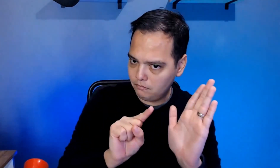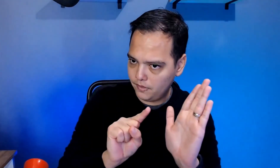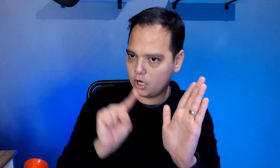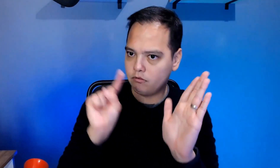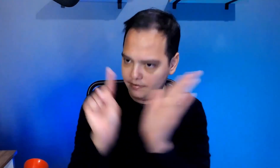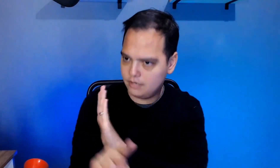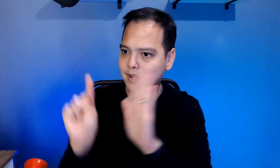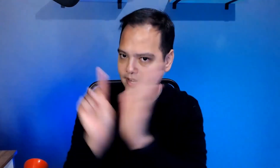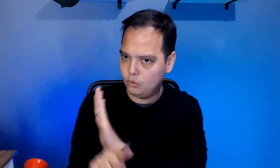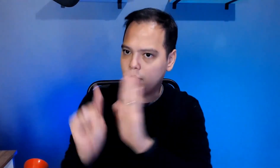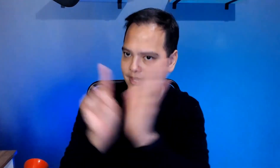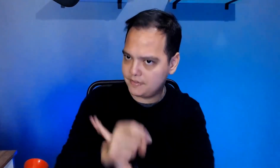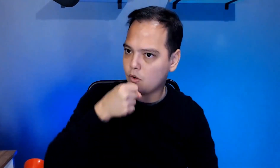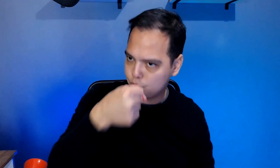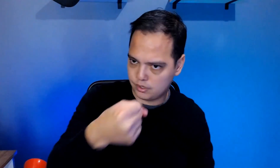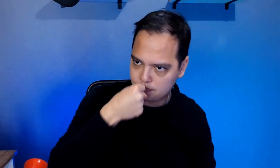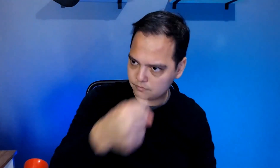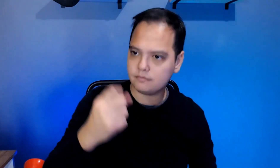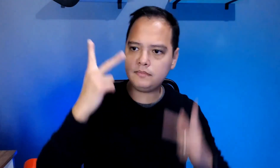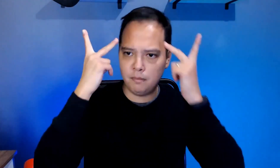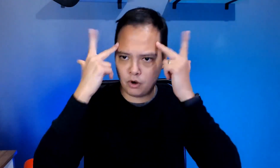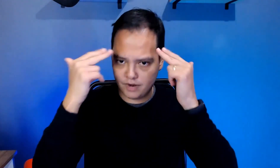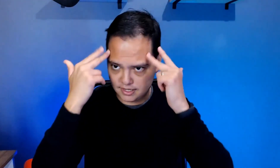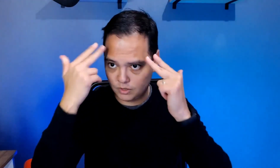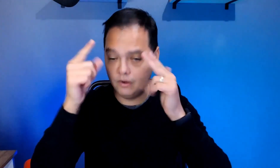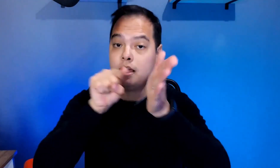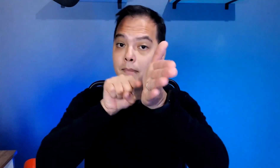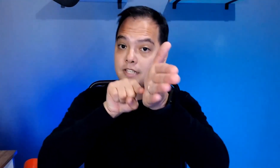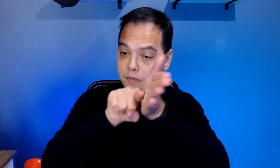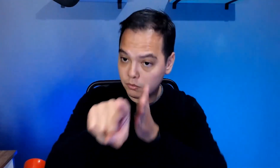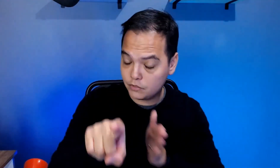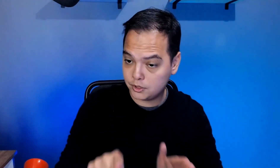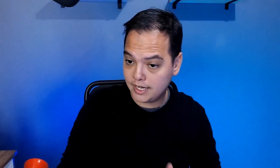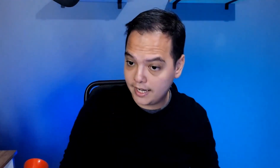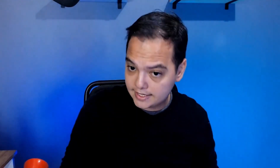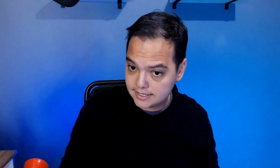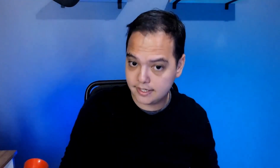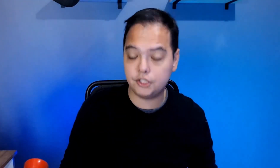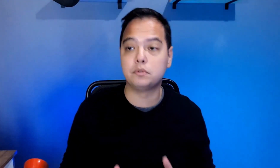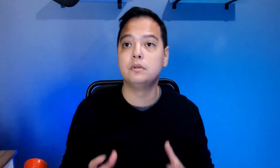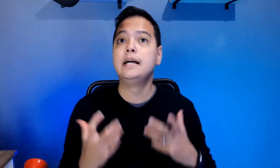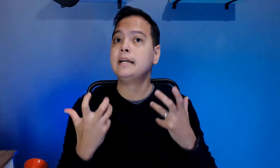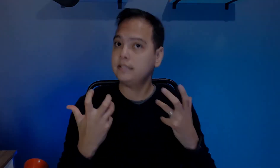eu vou ficar fazendo uma metralhadora, uma entrevista com o surdo, né? É uma conversa natural, mas as perguntas vão ajudar nesse sentido. Tá,